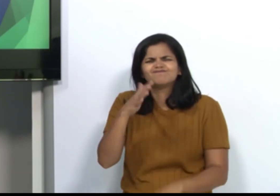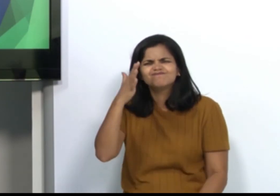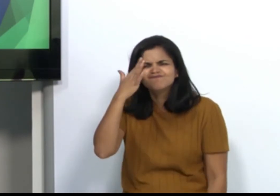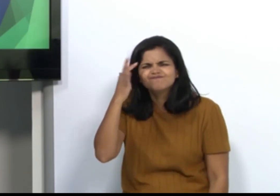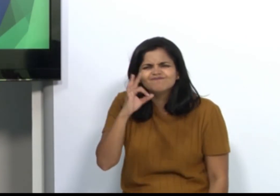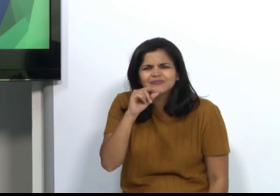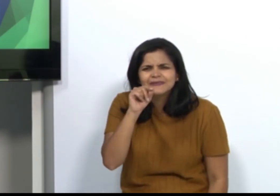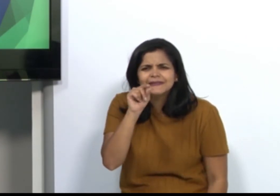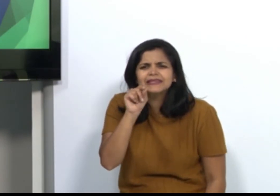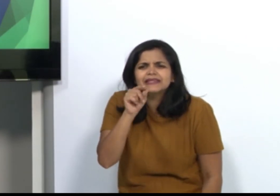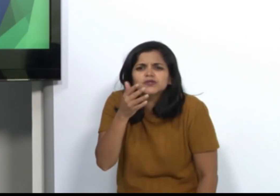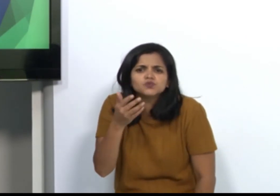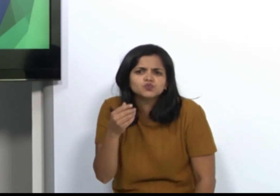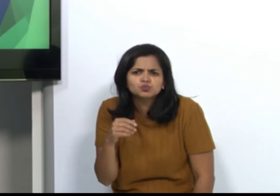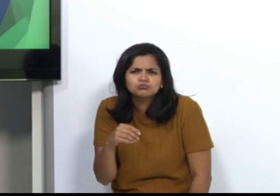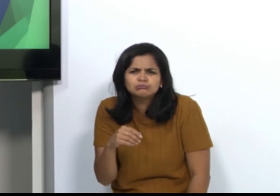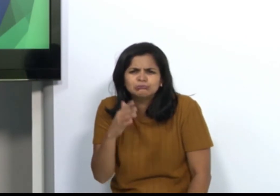não compreendeu?